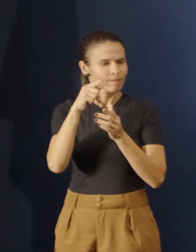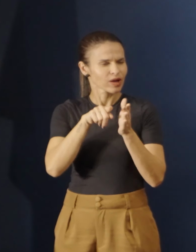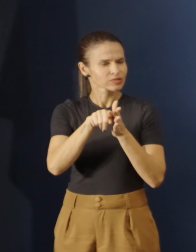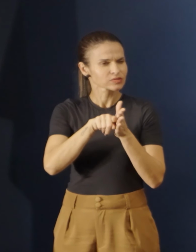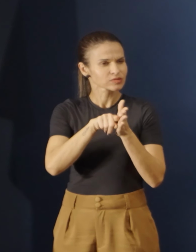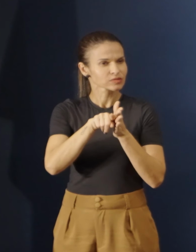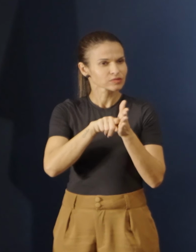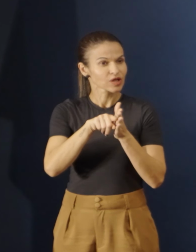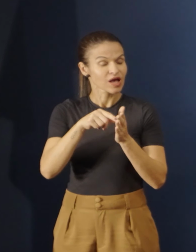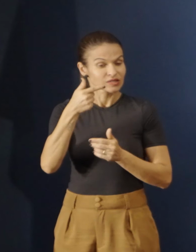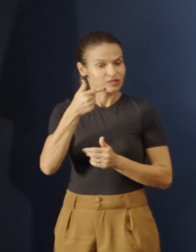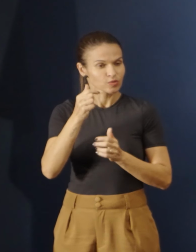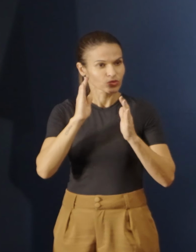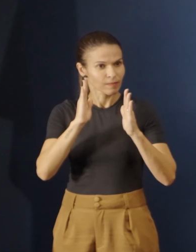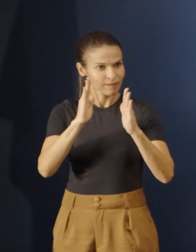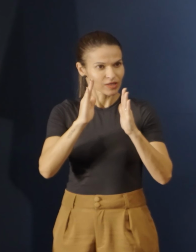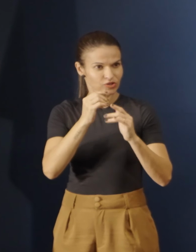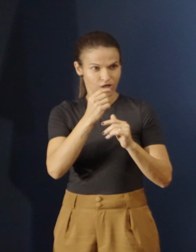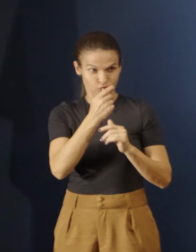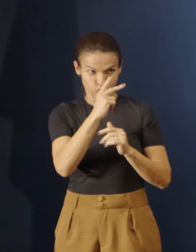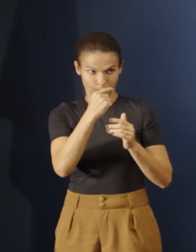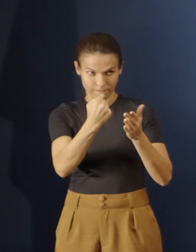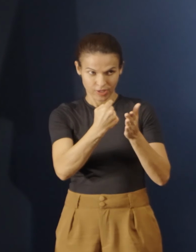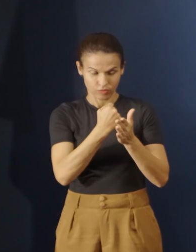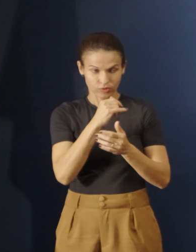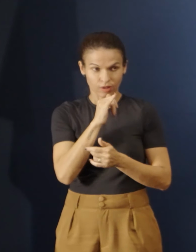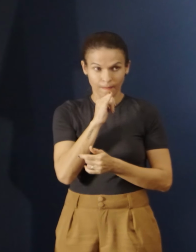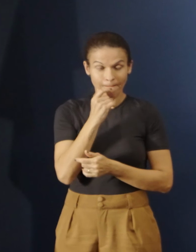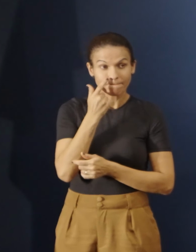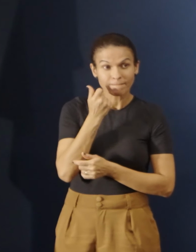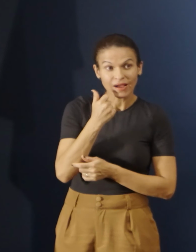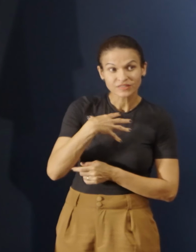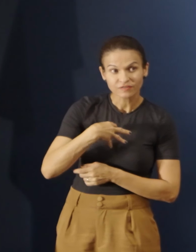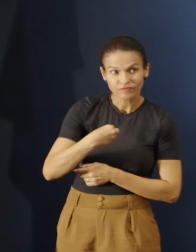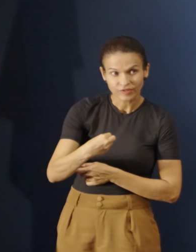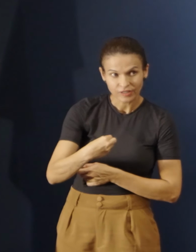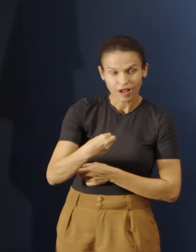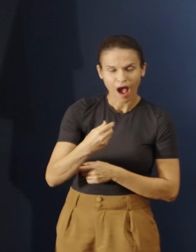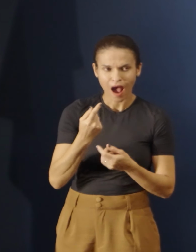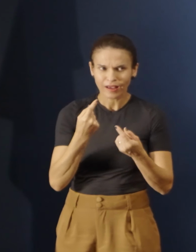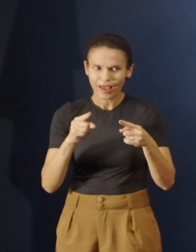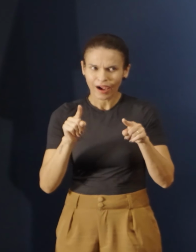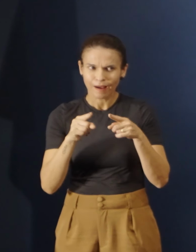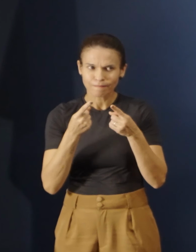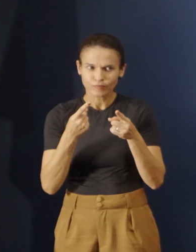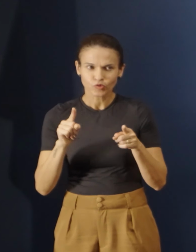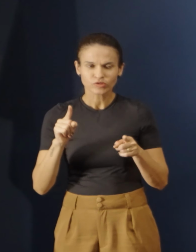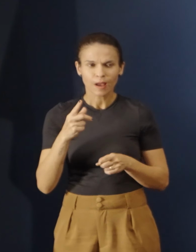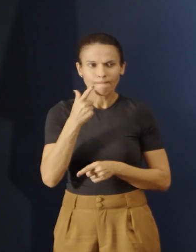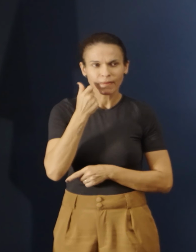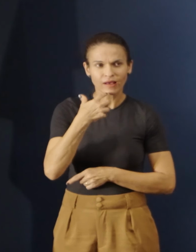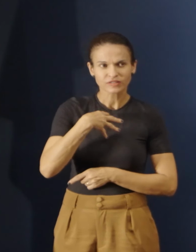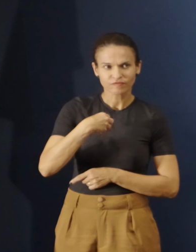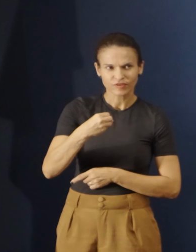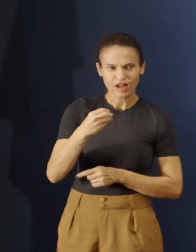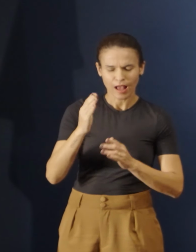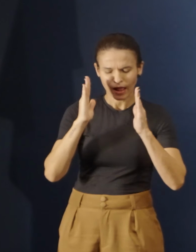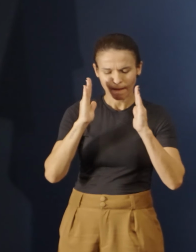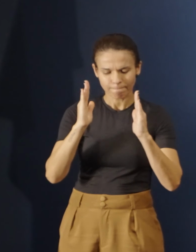pouco da segunda parte da tua pergunta. Exemplo, Pais e Filhos. Aquela música Pais e Filhos, aquela versão que a gente